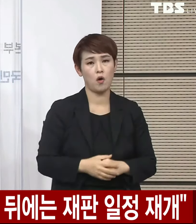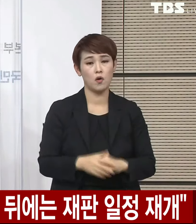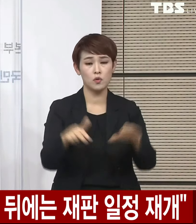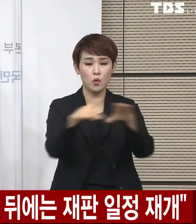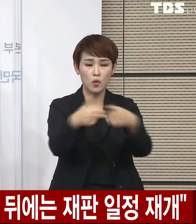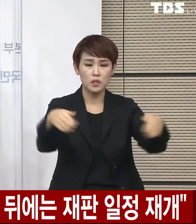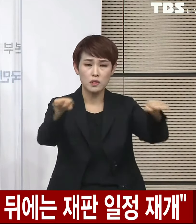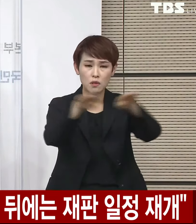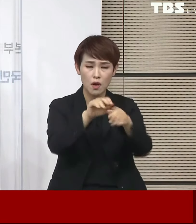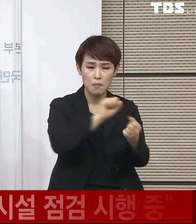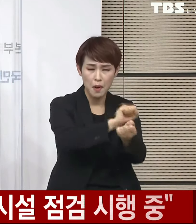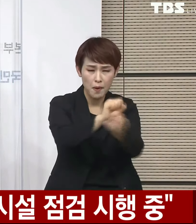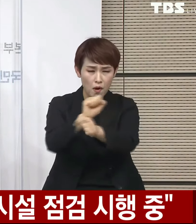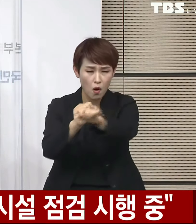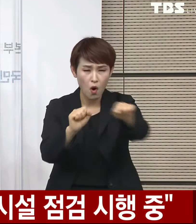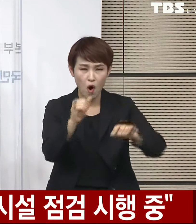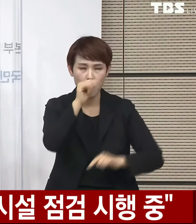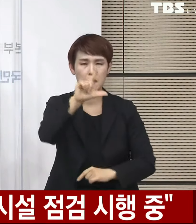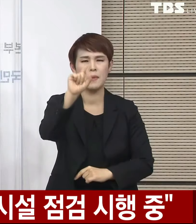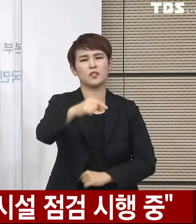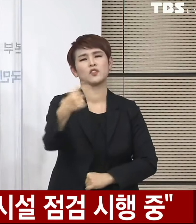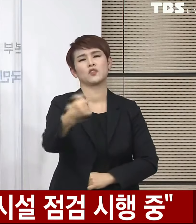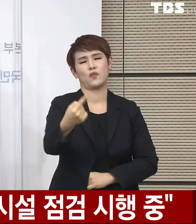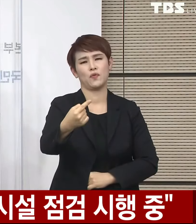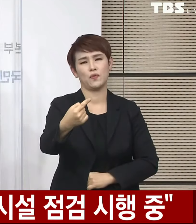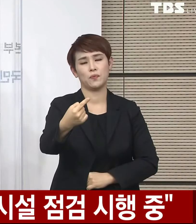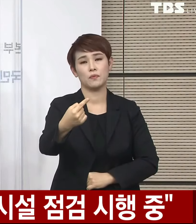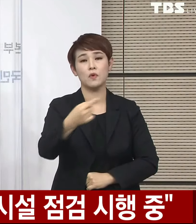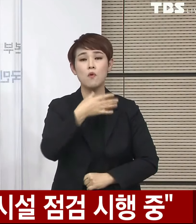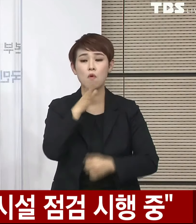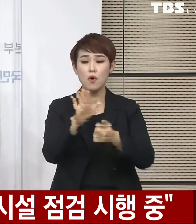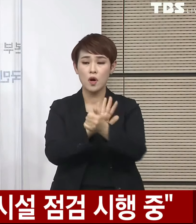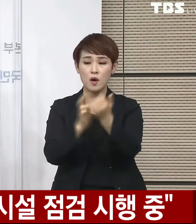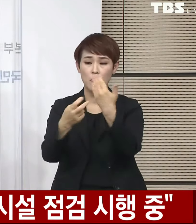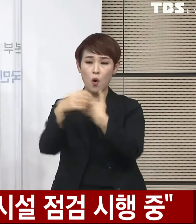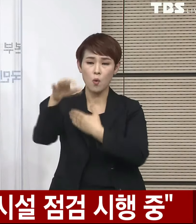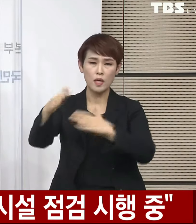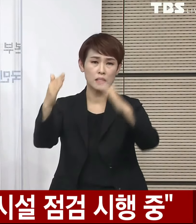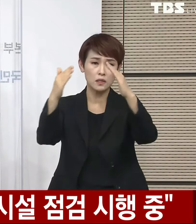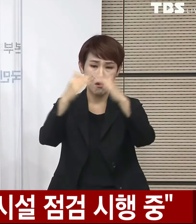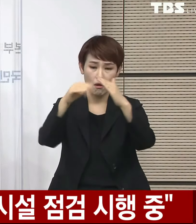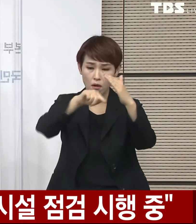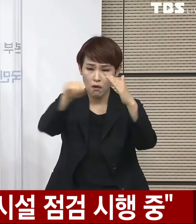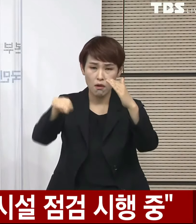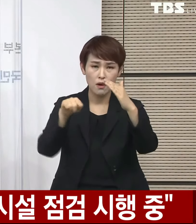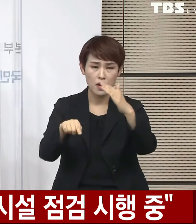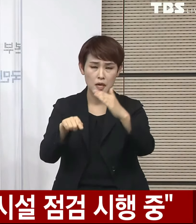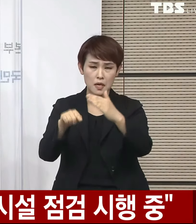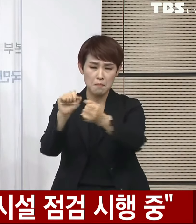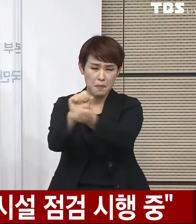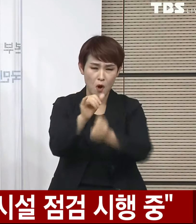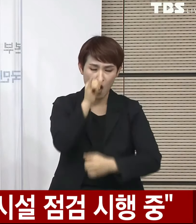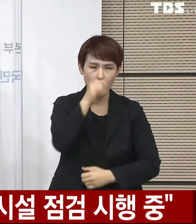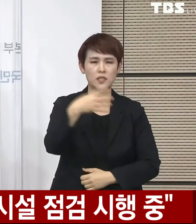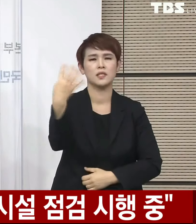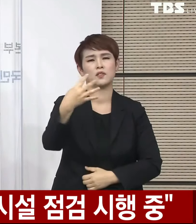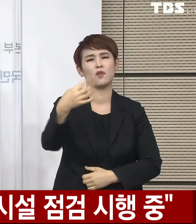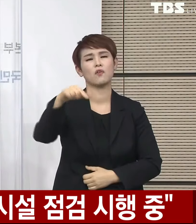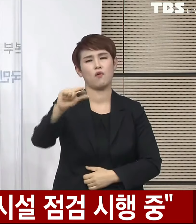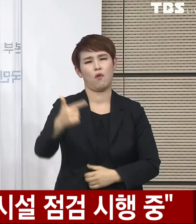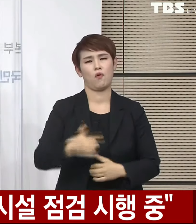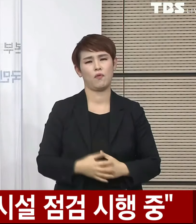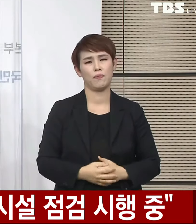종교시설에 감염된 경우가 1만 천여 건, 요양병원과 요양시설에서 감염된 경우가 4천여 건으로